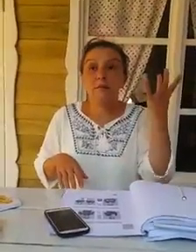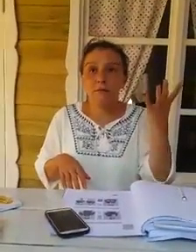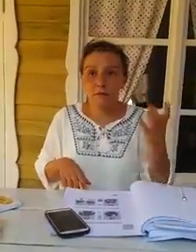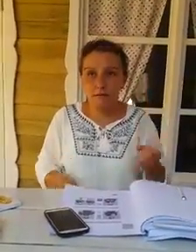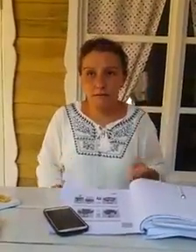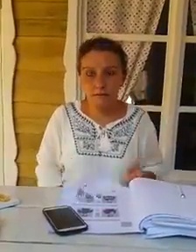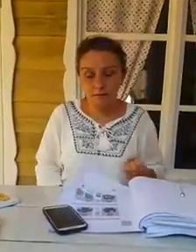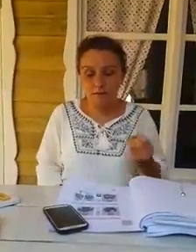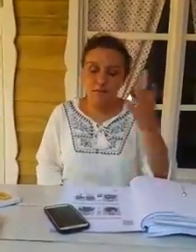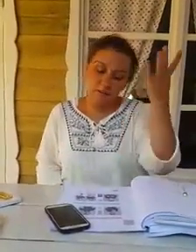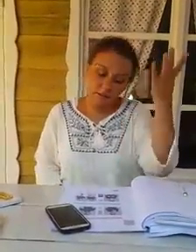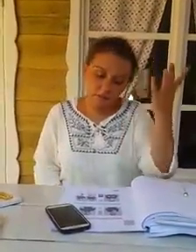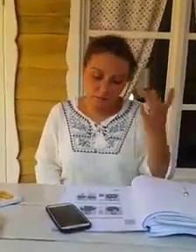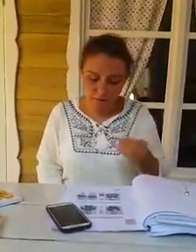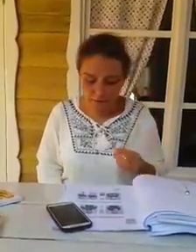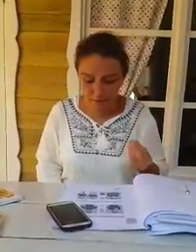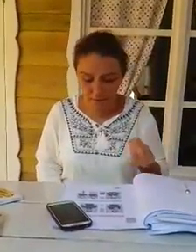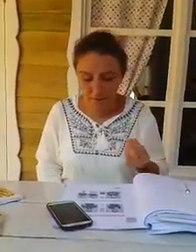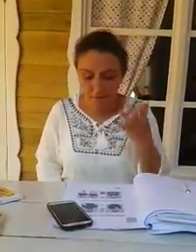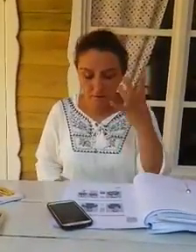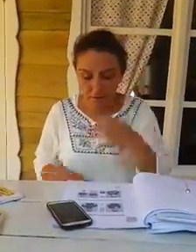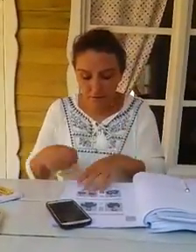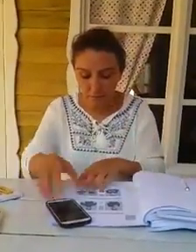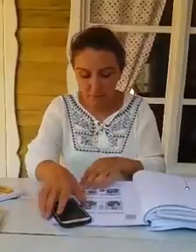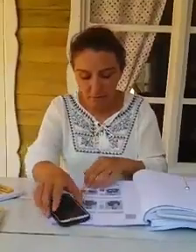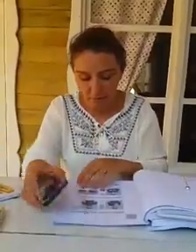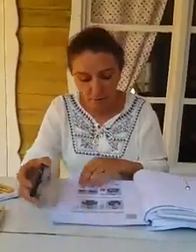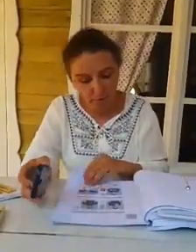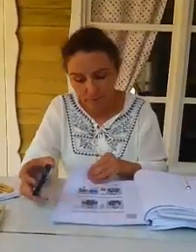Yetmemek. Yetmemek. Yetmemek.